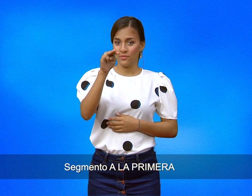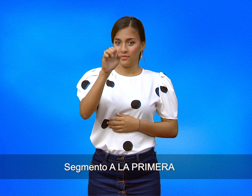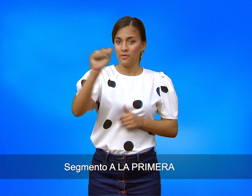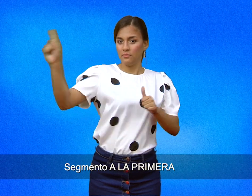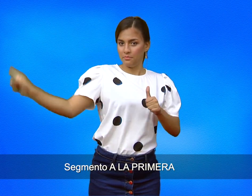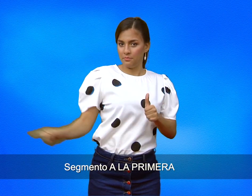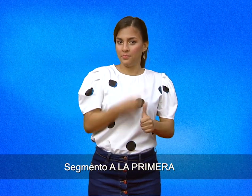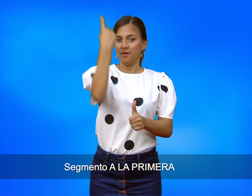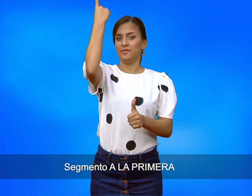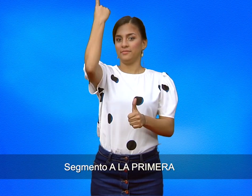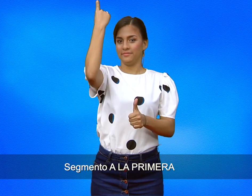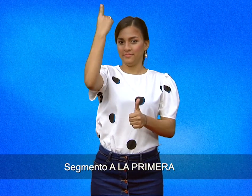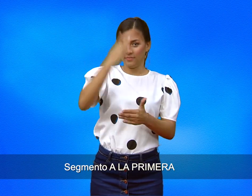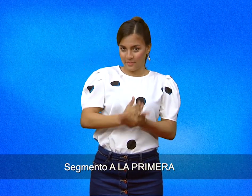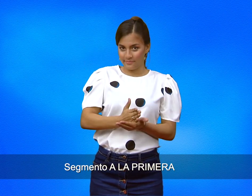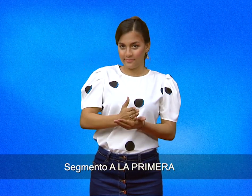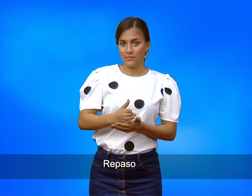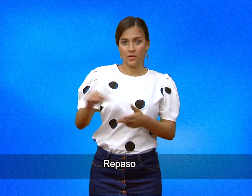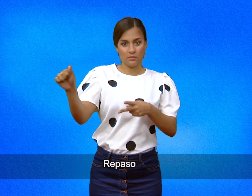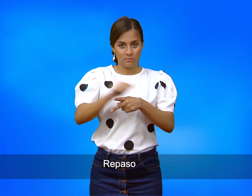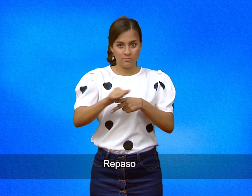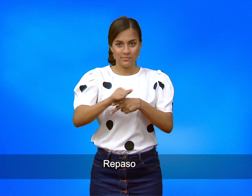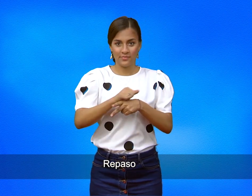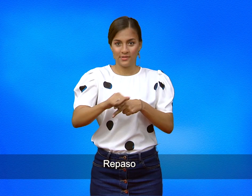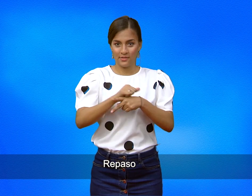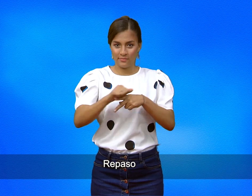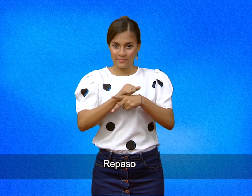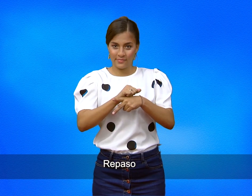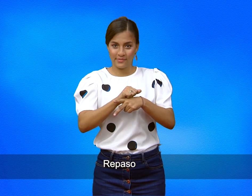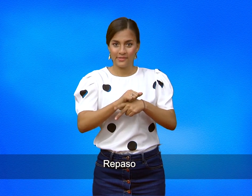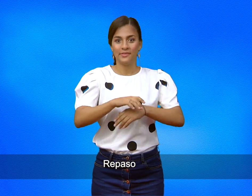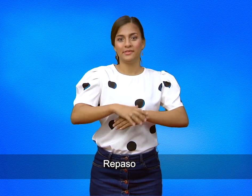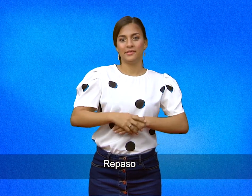Segmento a la primera. Repaso.